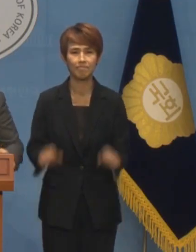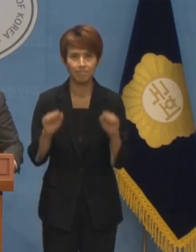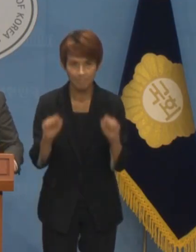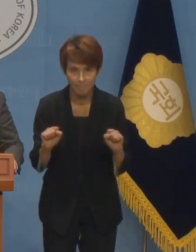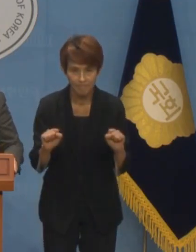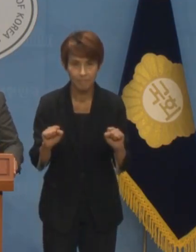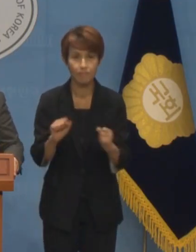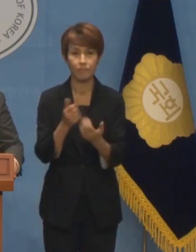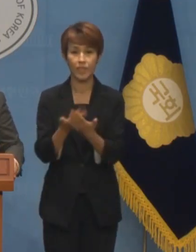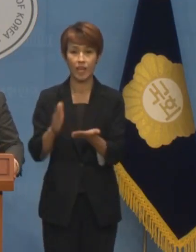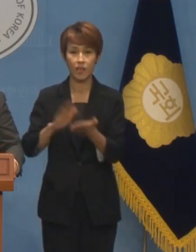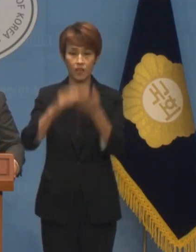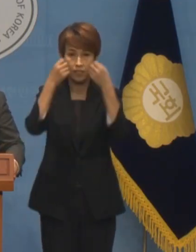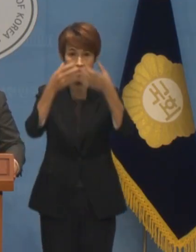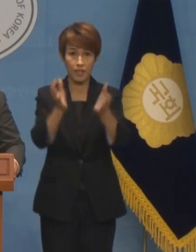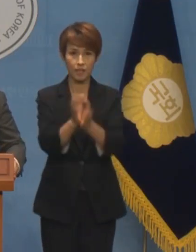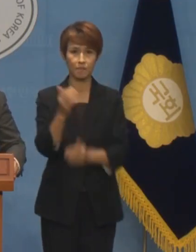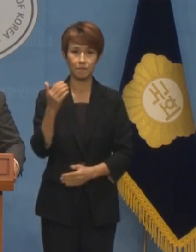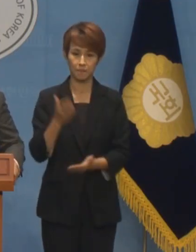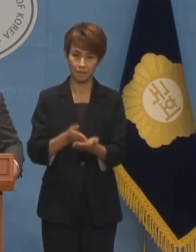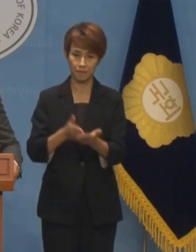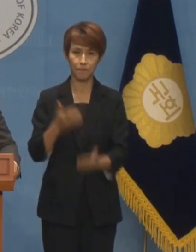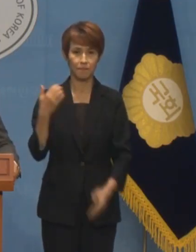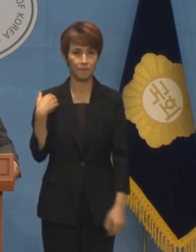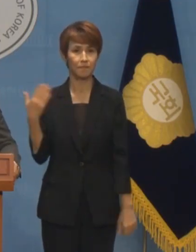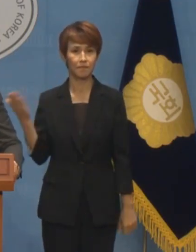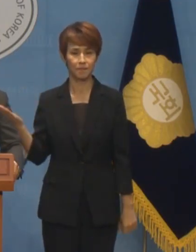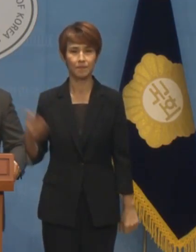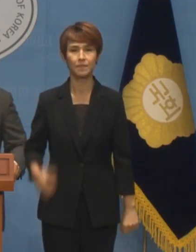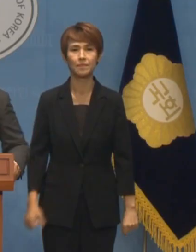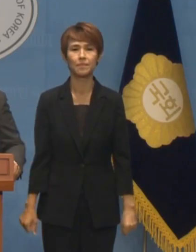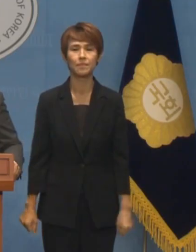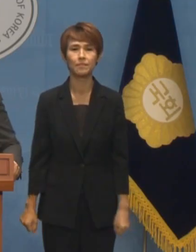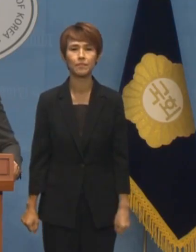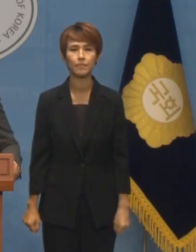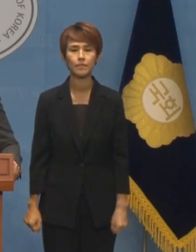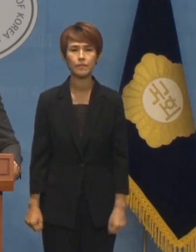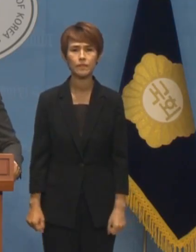안녕하십니까. 개혁신당 수석대변인 김성렬입니다. 시작하겠습니다.